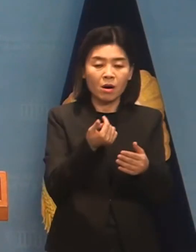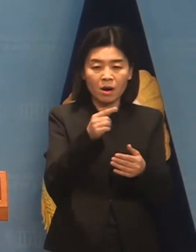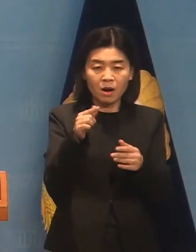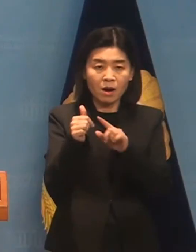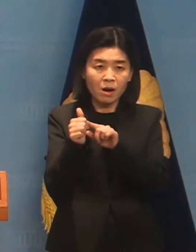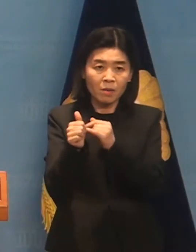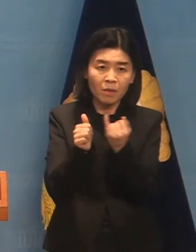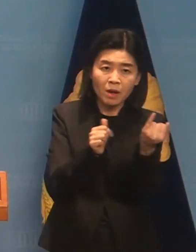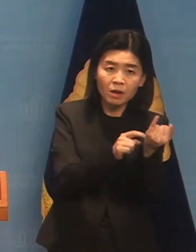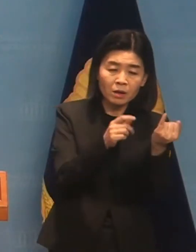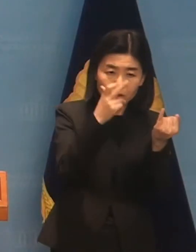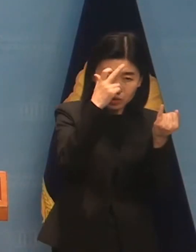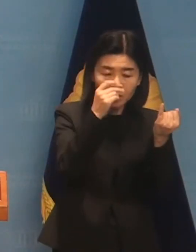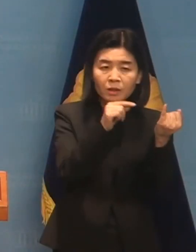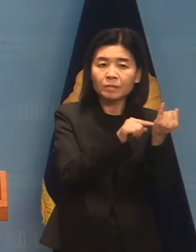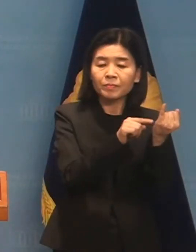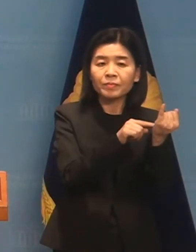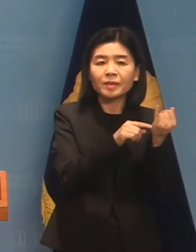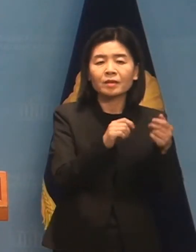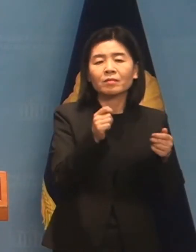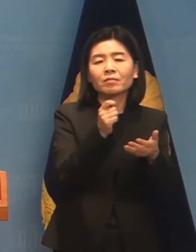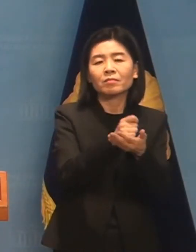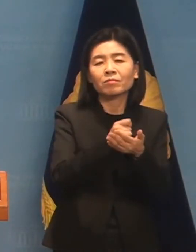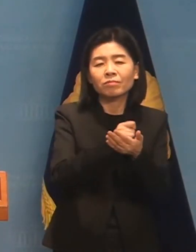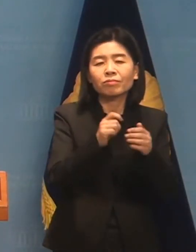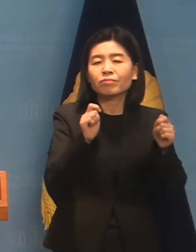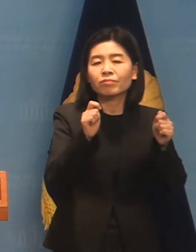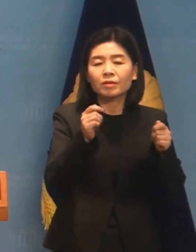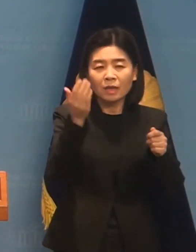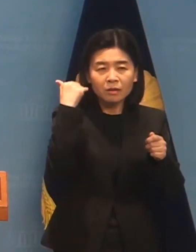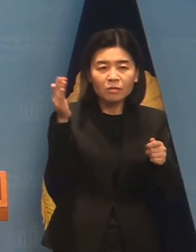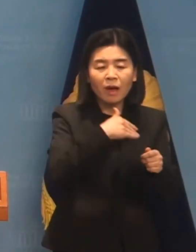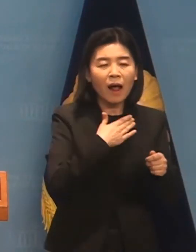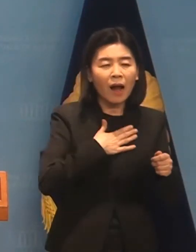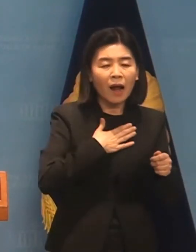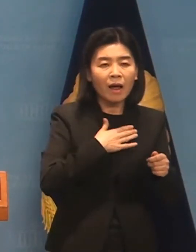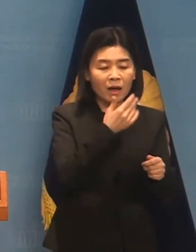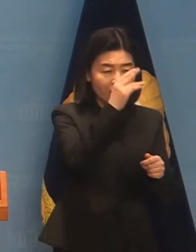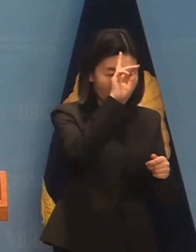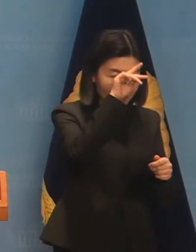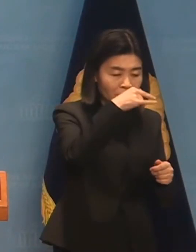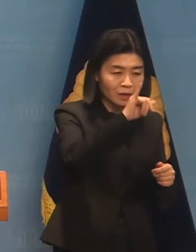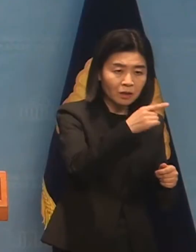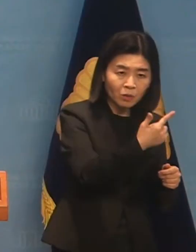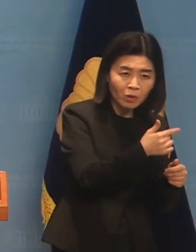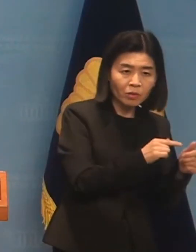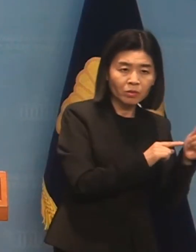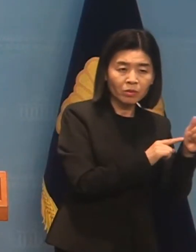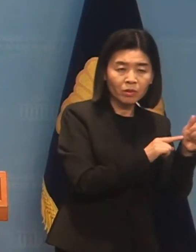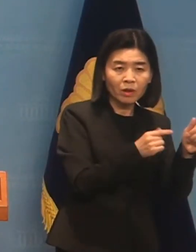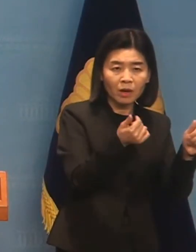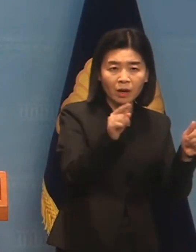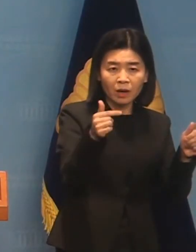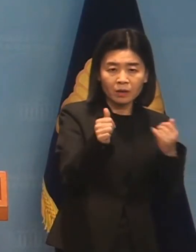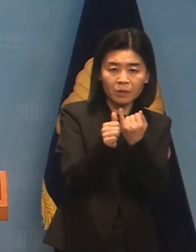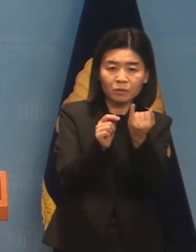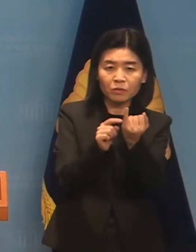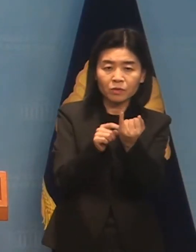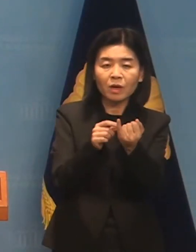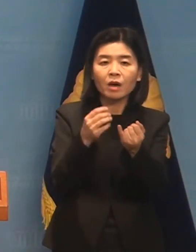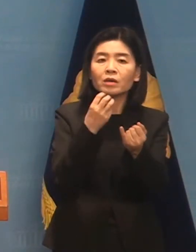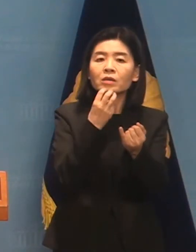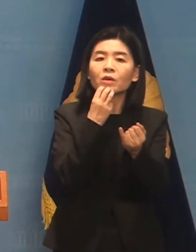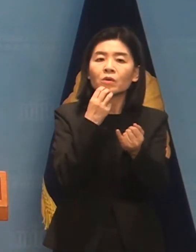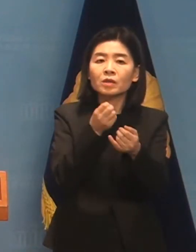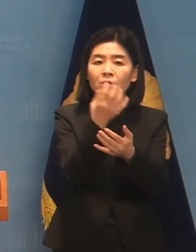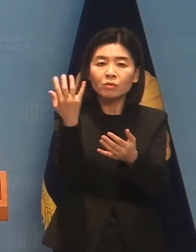후보 배우자 최하영 씨의 구속 논란을 일찍부터 제기해왔던 박지원 의원은 한덕수 후보 배우자가 서울신문과 인터뷰한 내용에